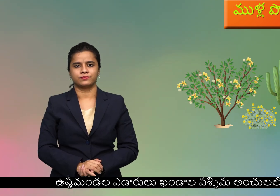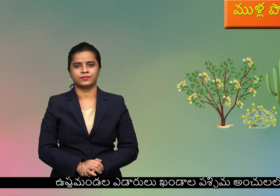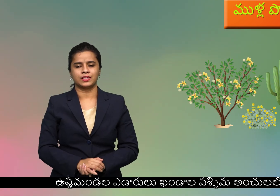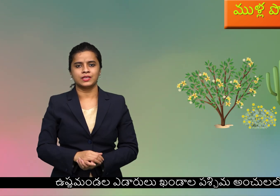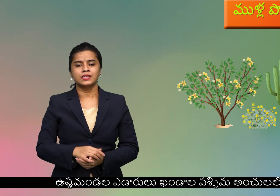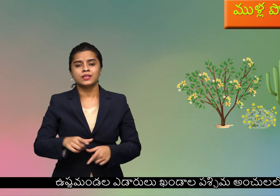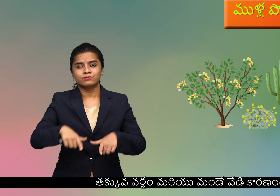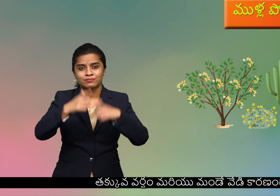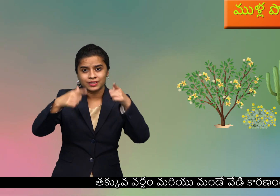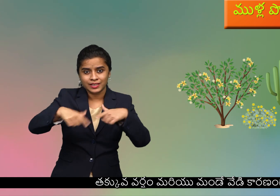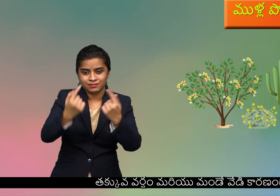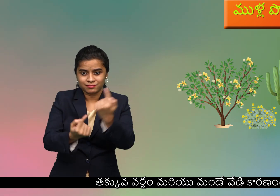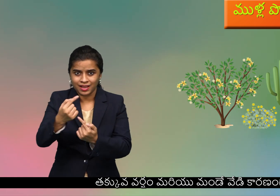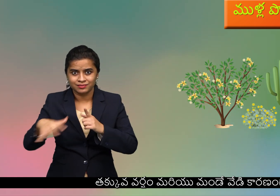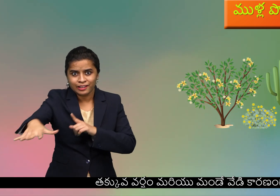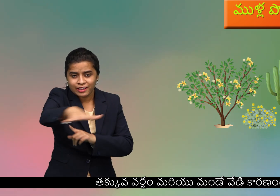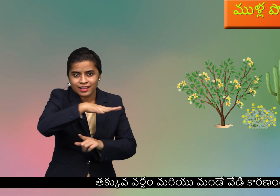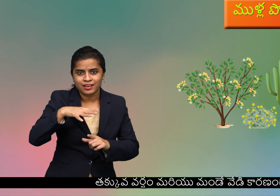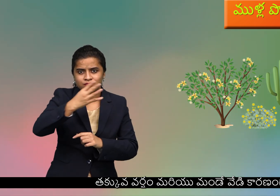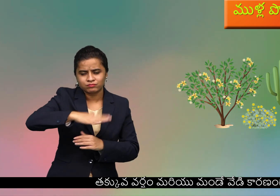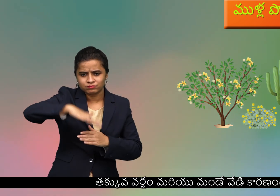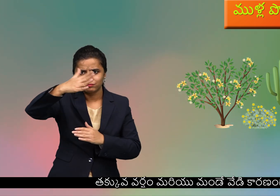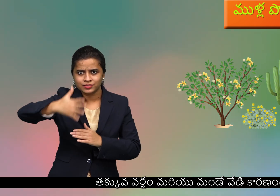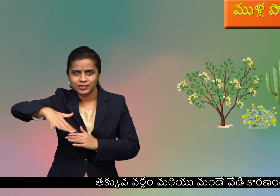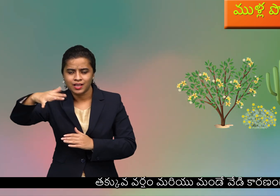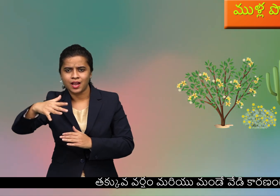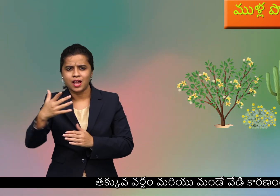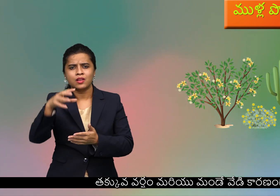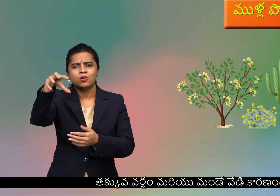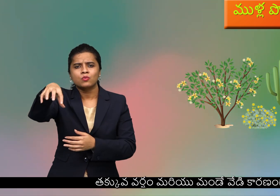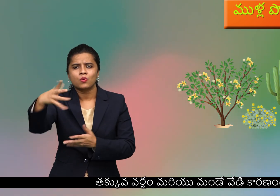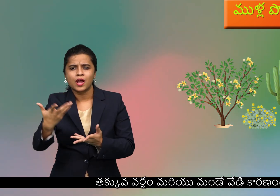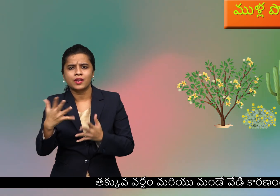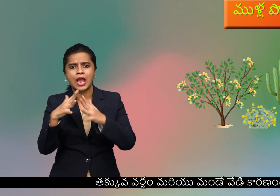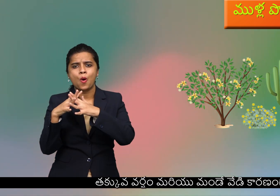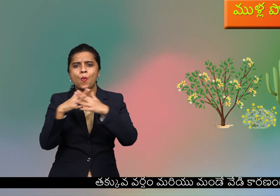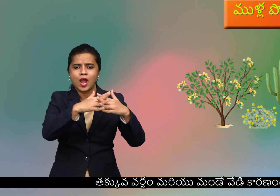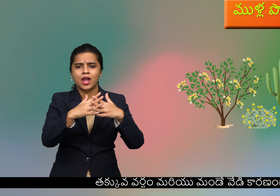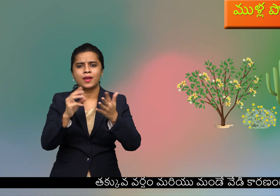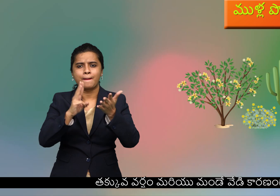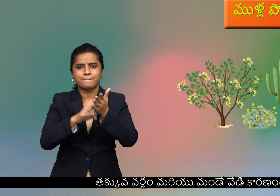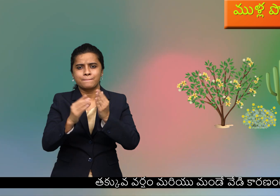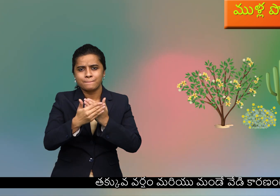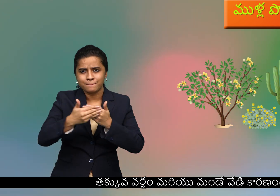ఉన్నాయి. తక్కువ వర్షం మరియు మండే వేడి కారణంగా